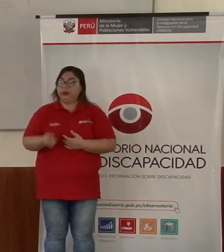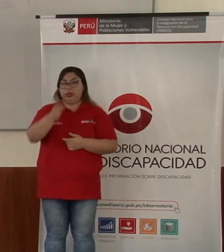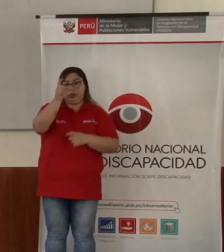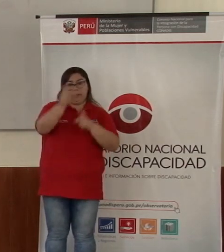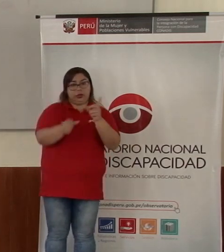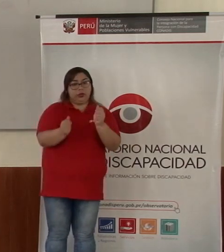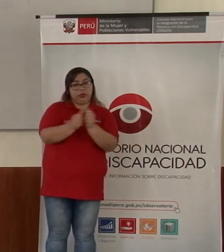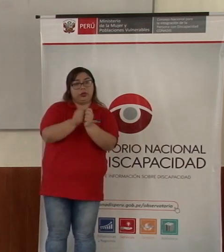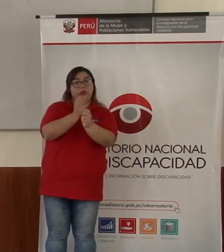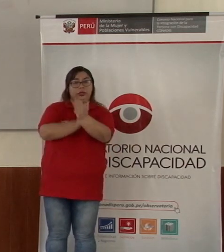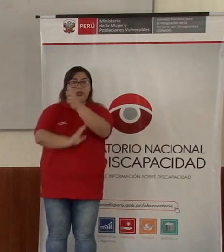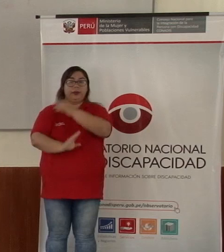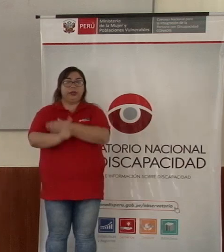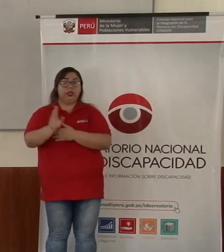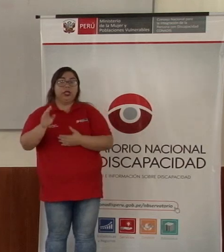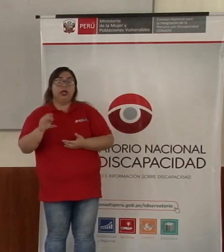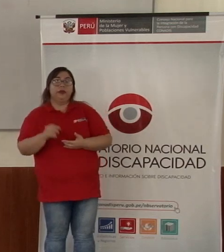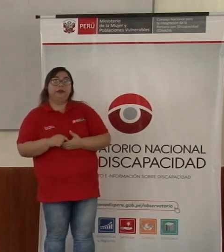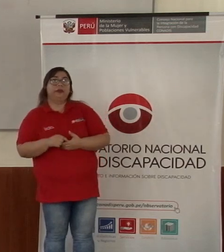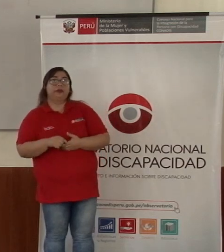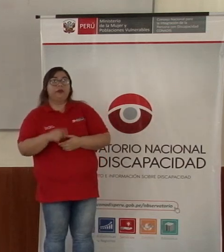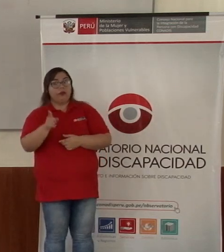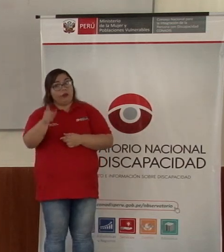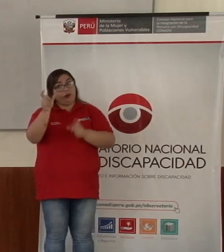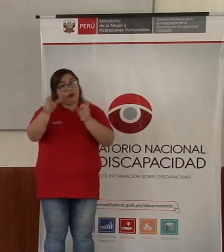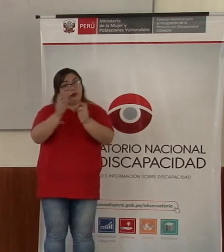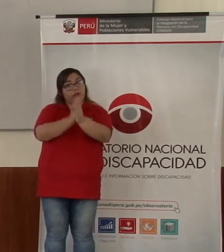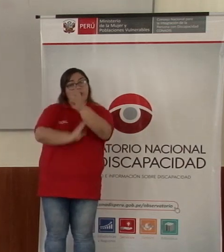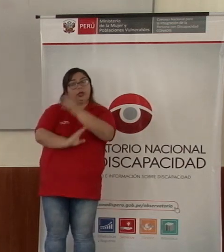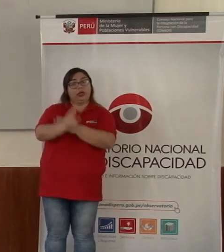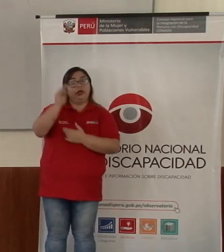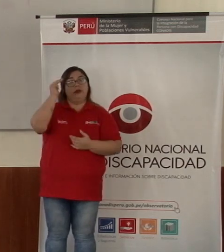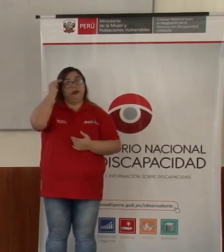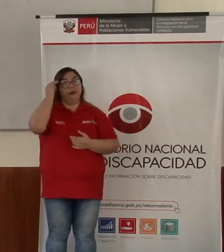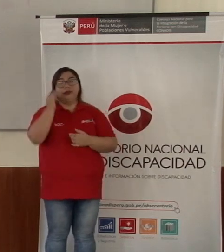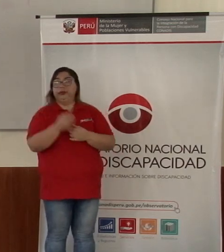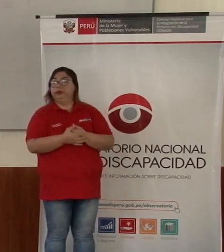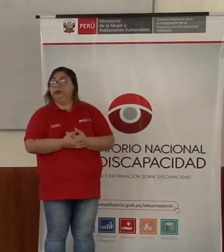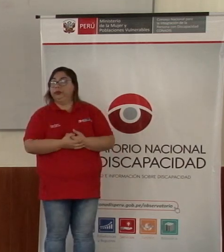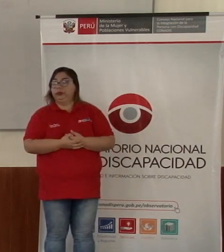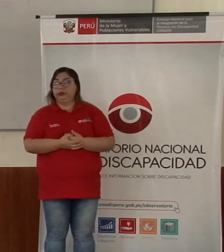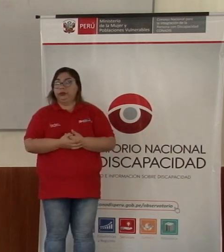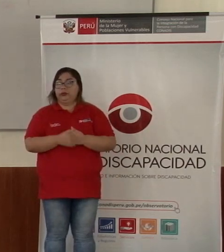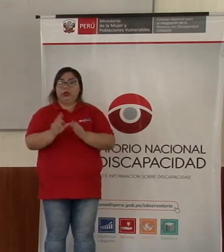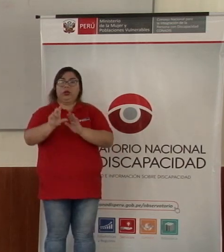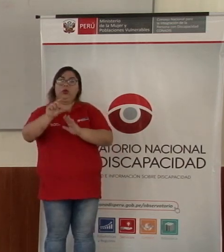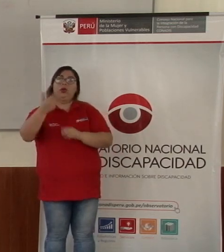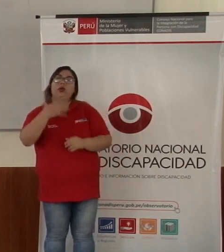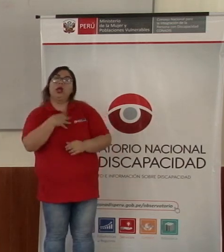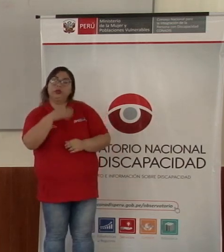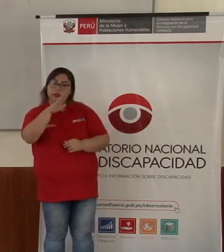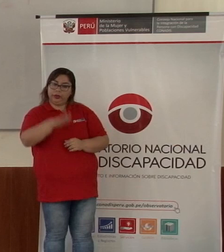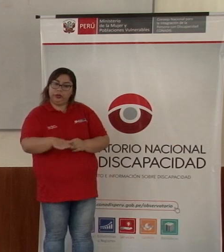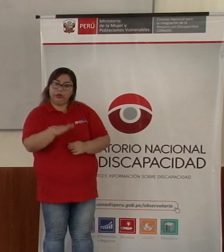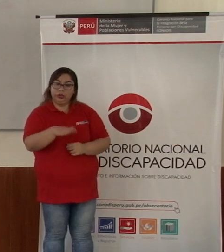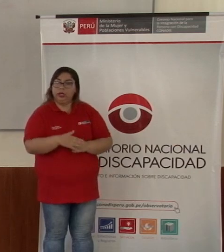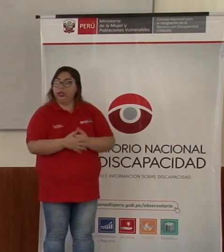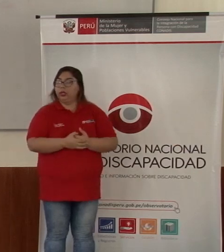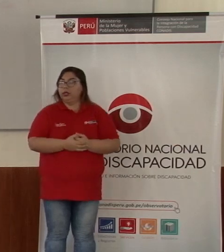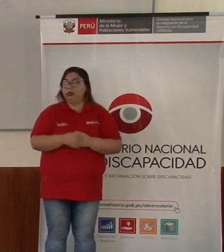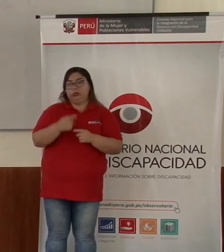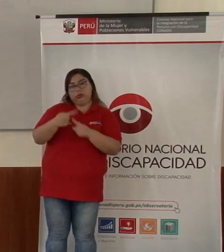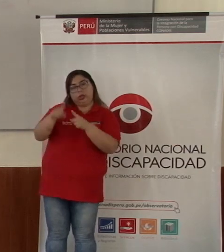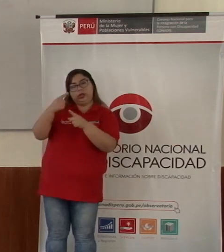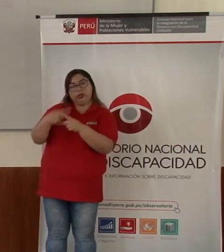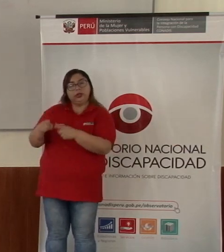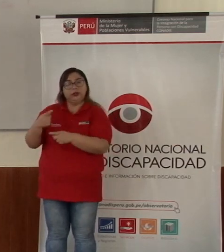con discapacidad física, las personas con discapacidad mental. Y luego estaban los menores de edad, los toxicómanos,